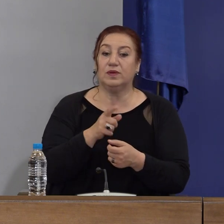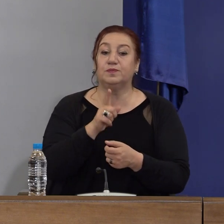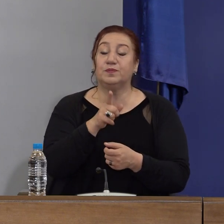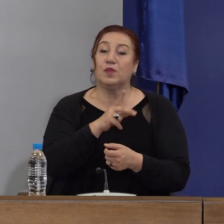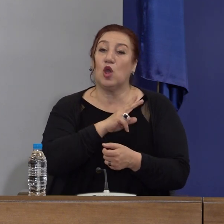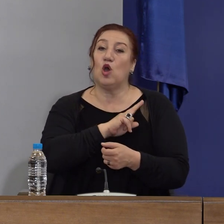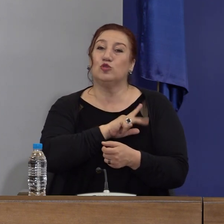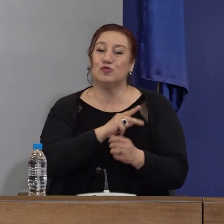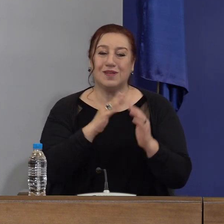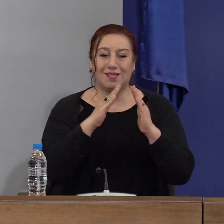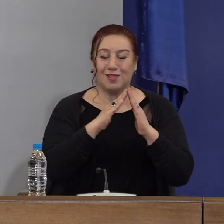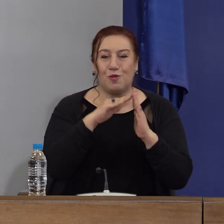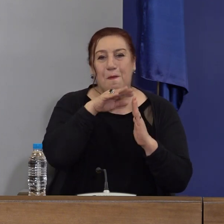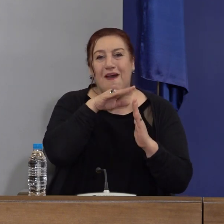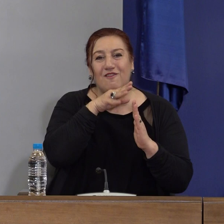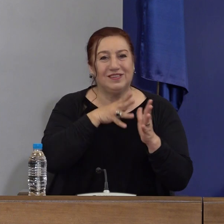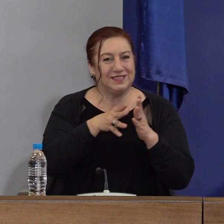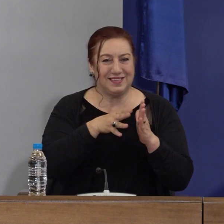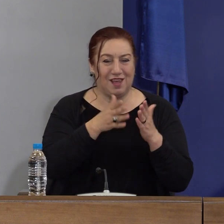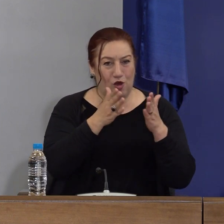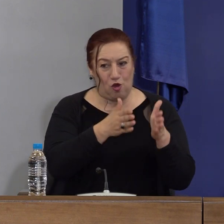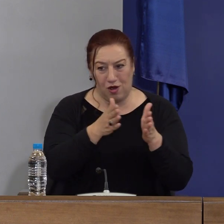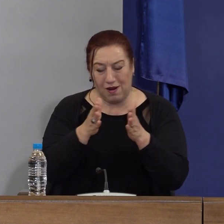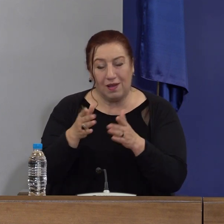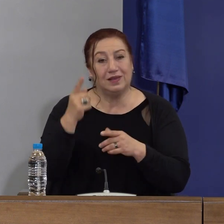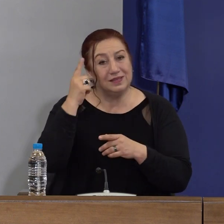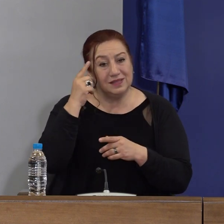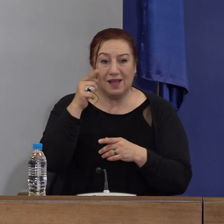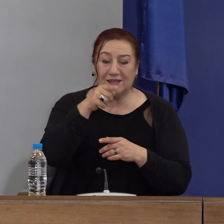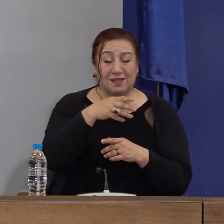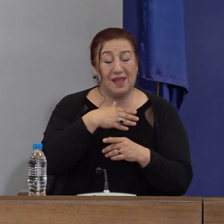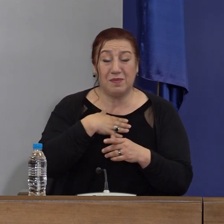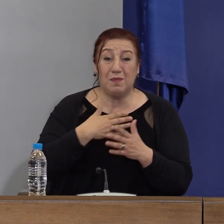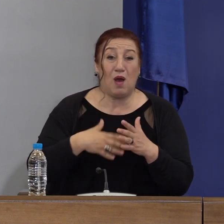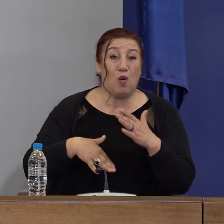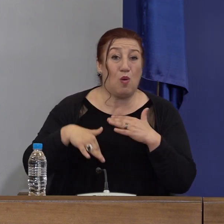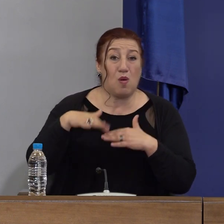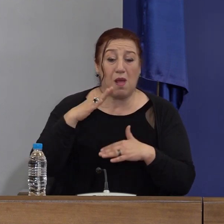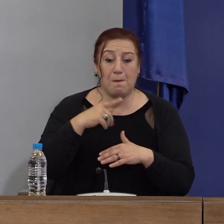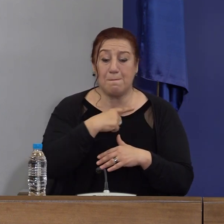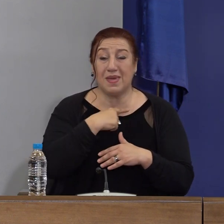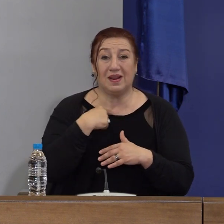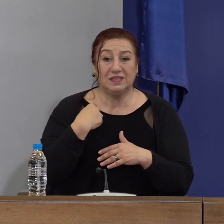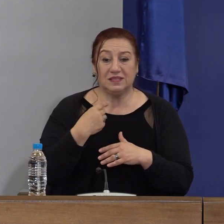социални домове за възрастни хора, където знаете, че има висок риск за